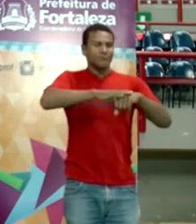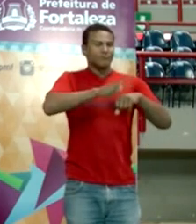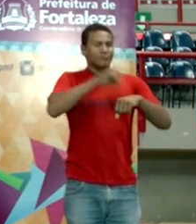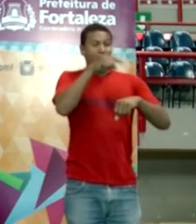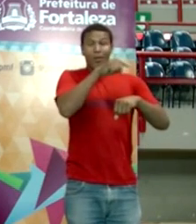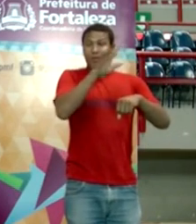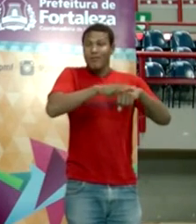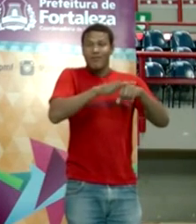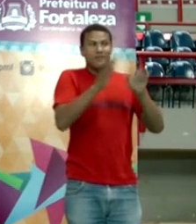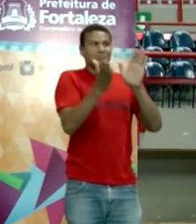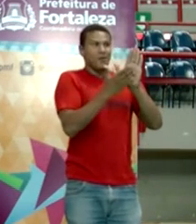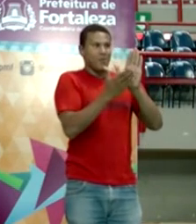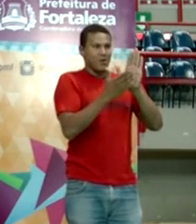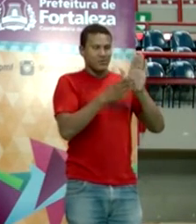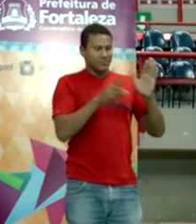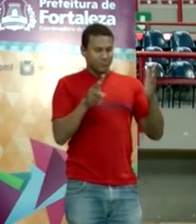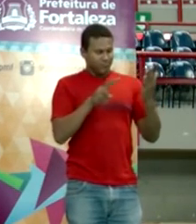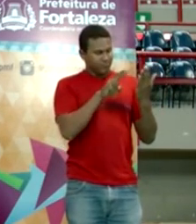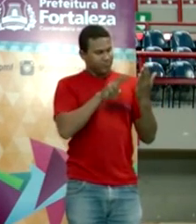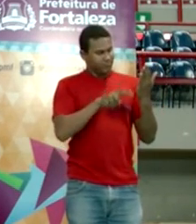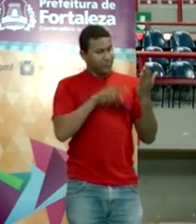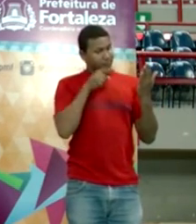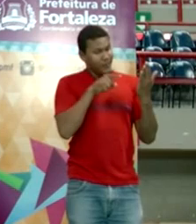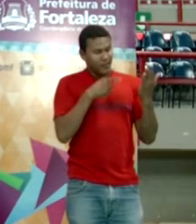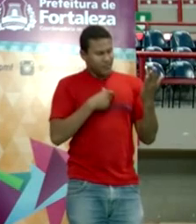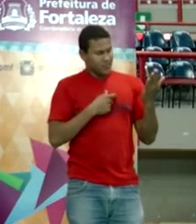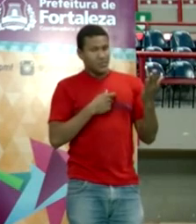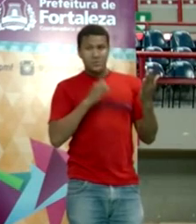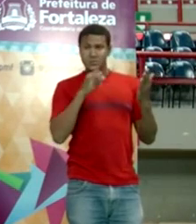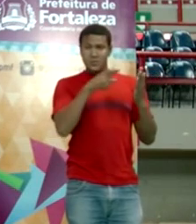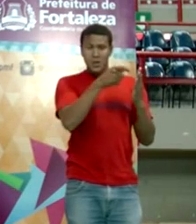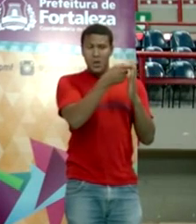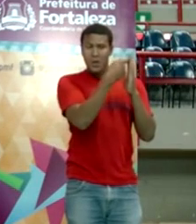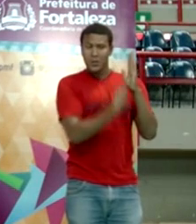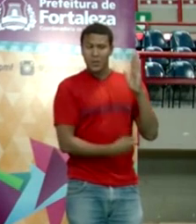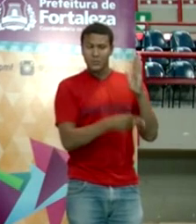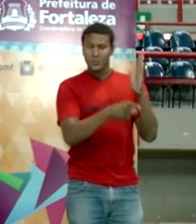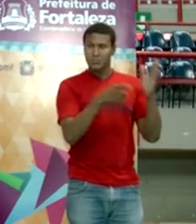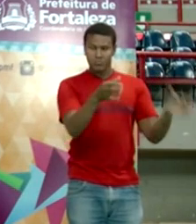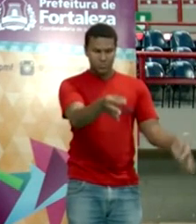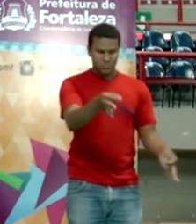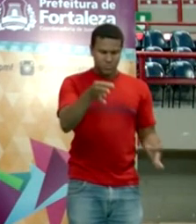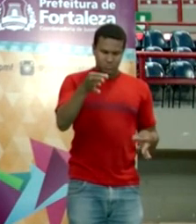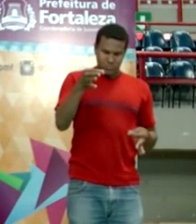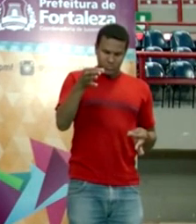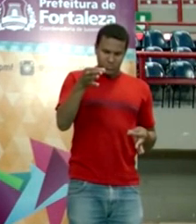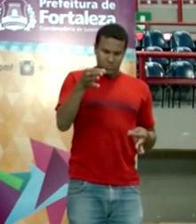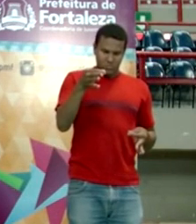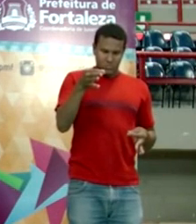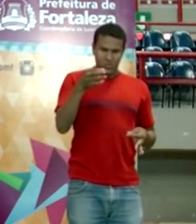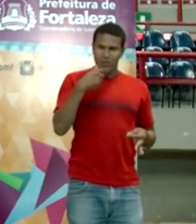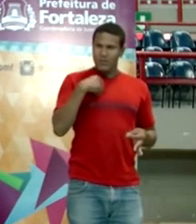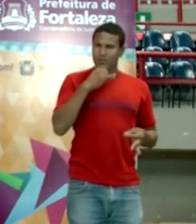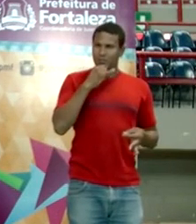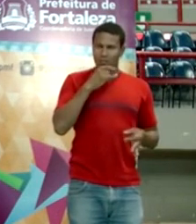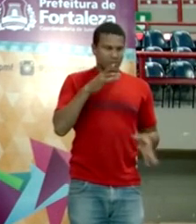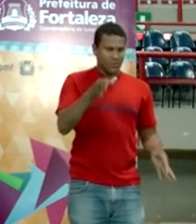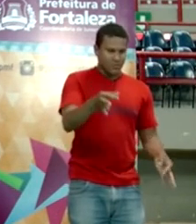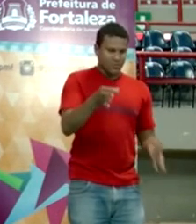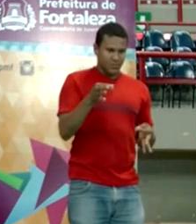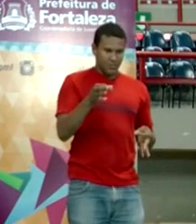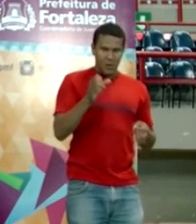ler de acordo com o que o autor propôs. Você me dá uma redação que você escreveu para eu corrigir. Eu não